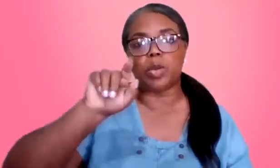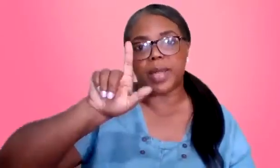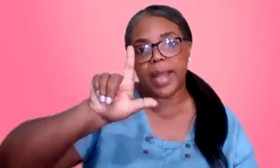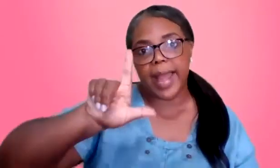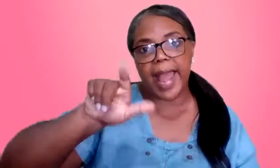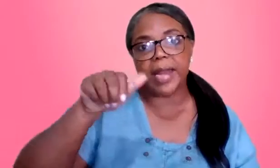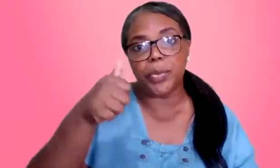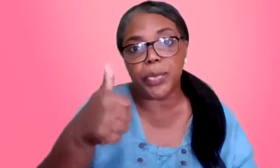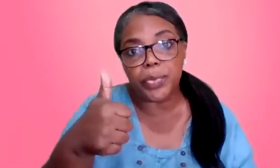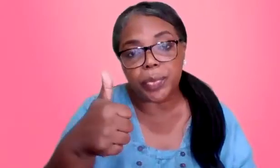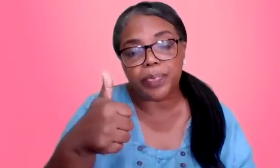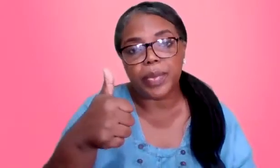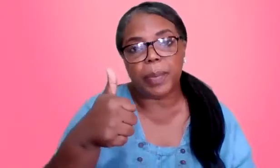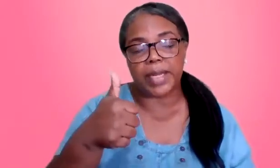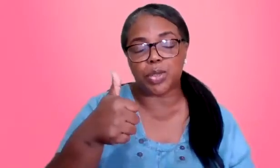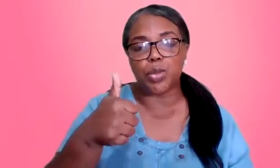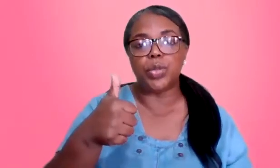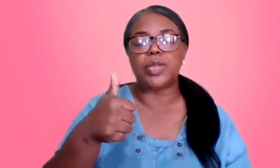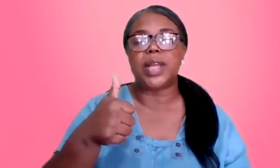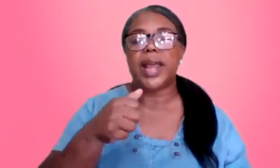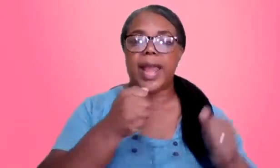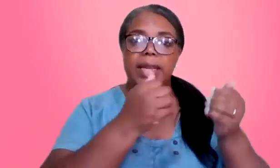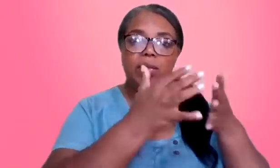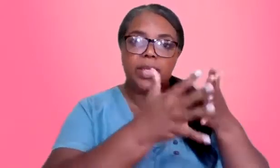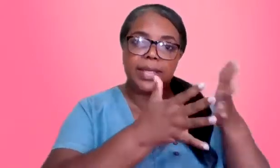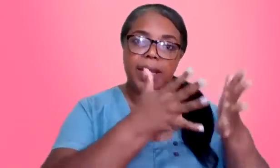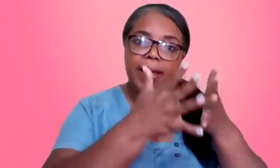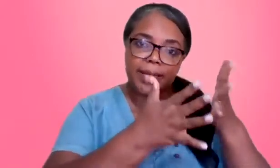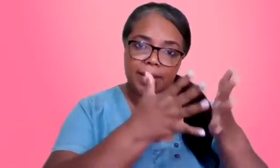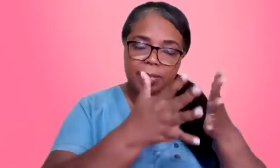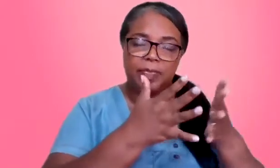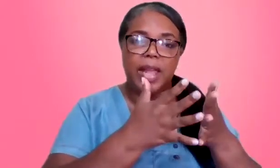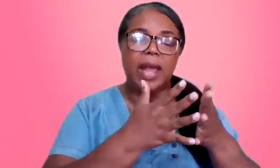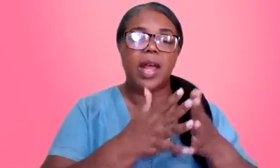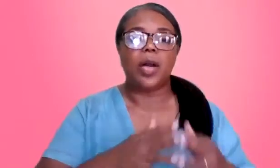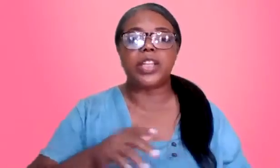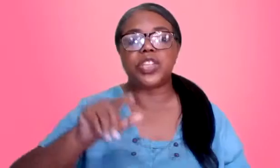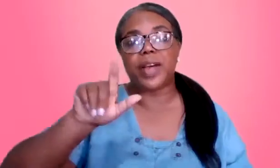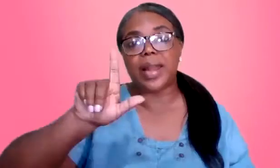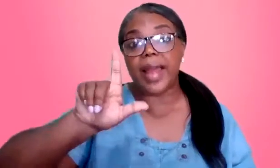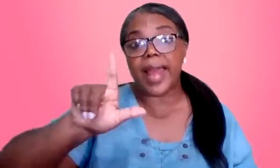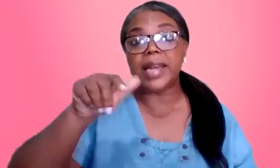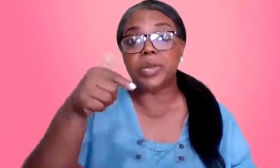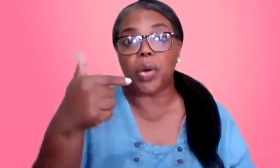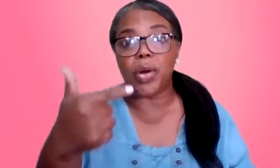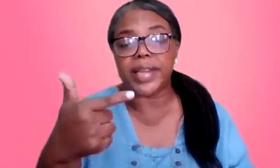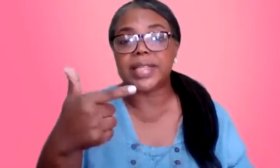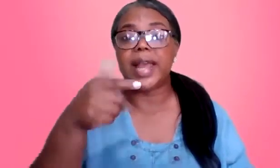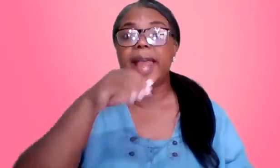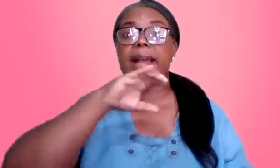sobre L1 para surdos, é a língua de sinais, tá? Quando a gente fala L2, é a